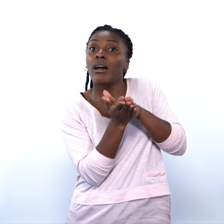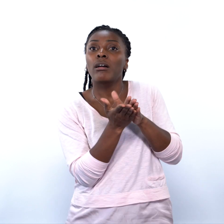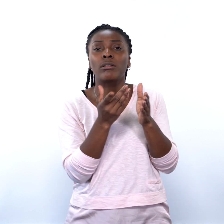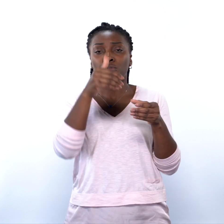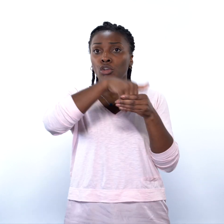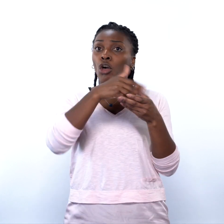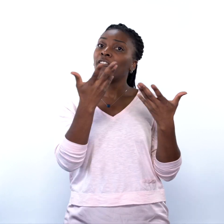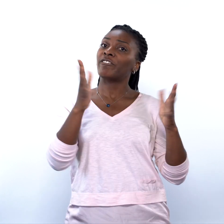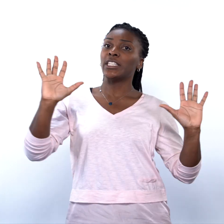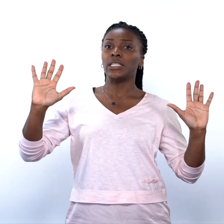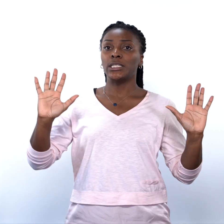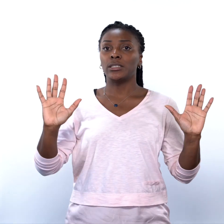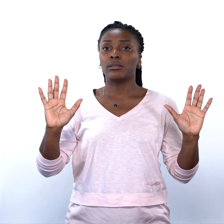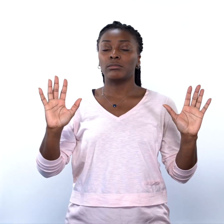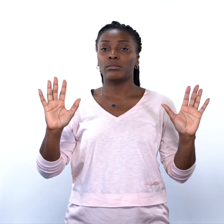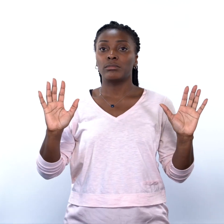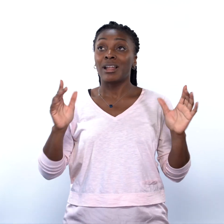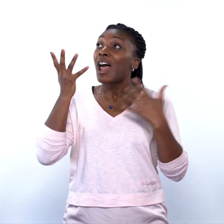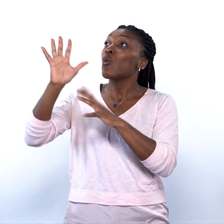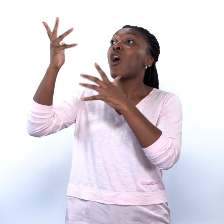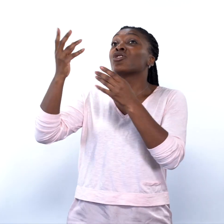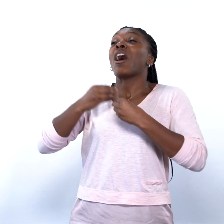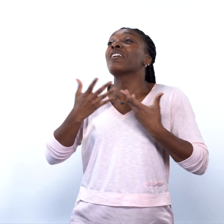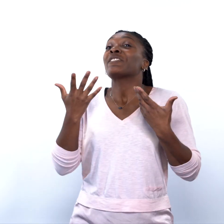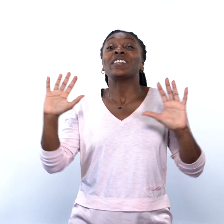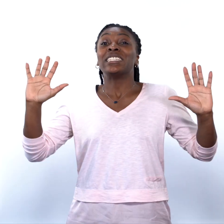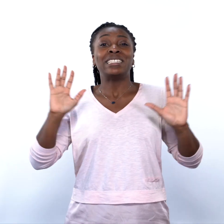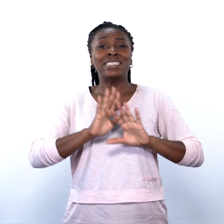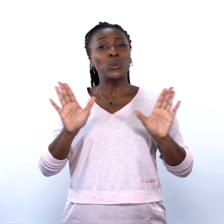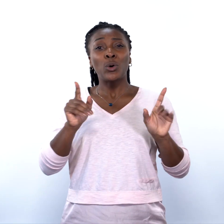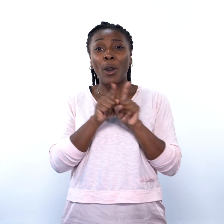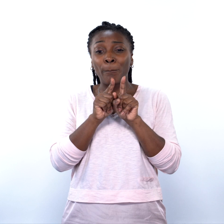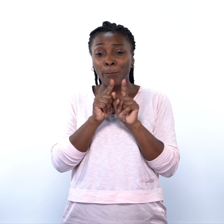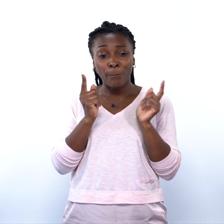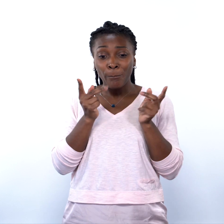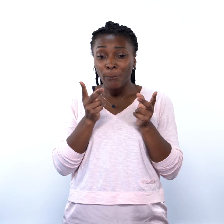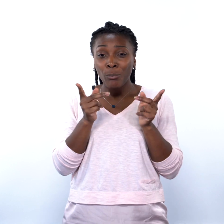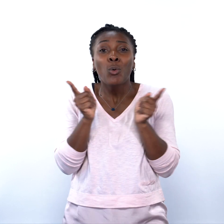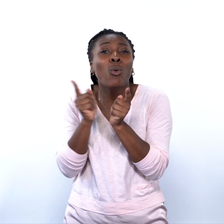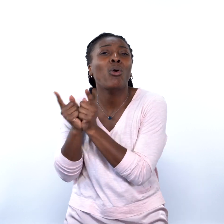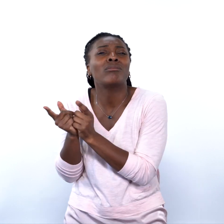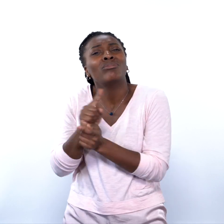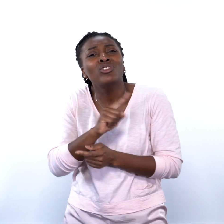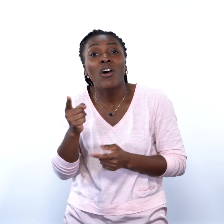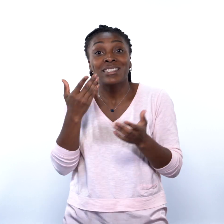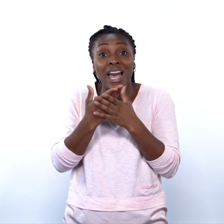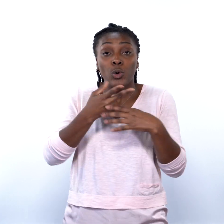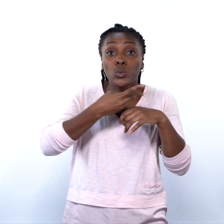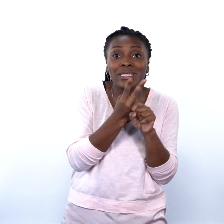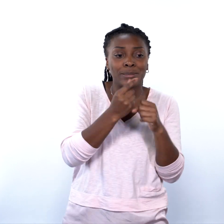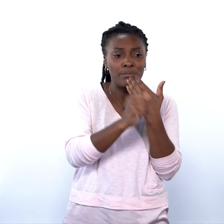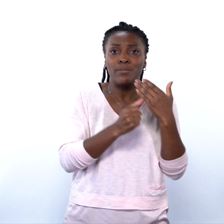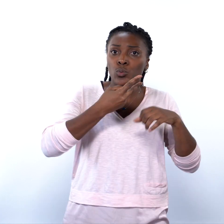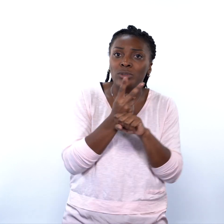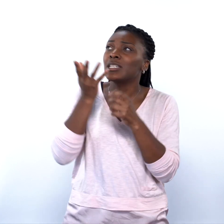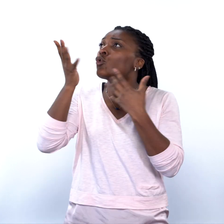soi. La Bible n'est pas une destination ni la louange, ce sont des moyens pour connaître Dieu. À travers la parole, vous pouvez